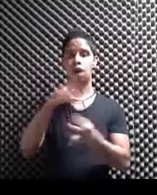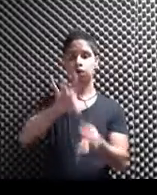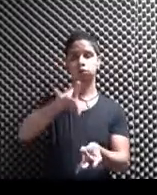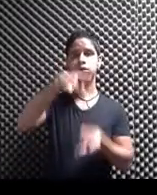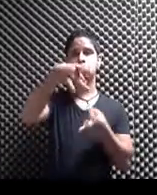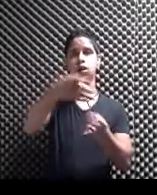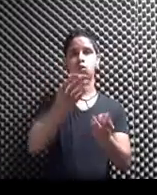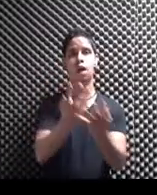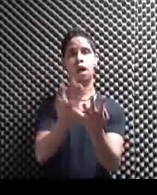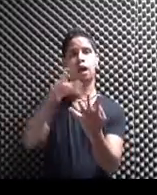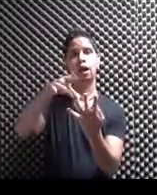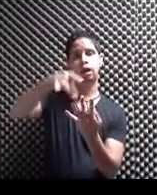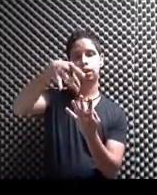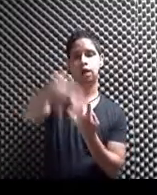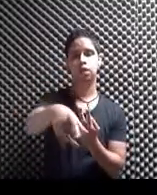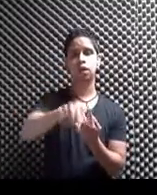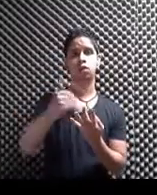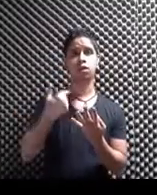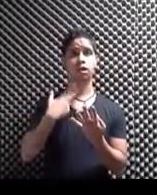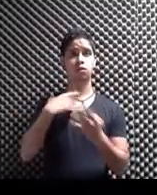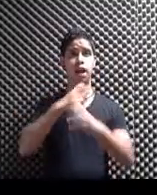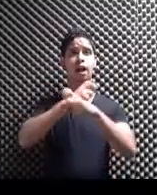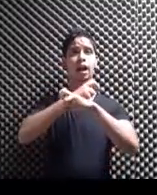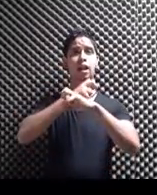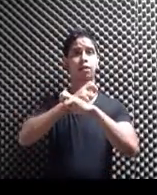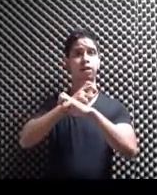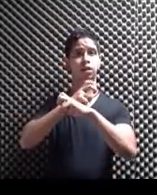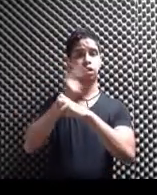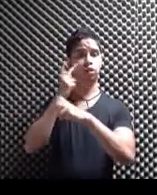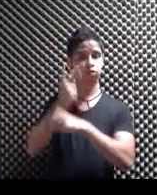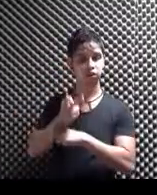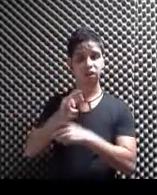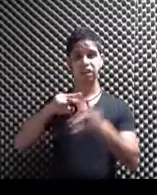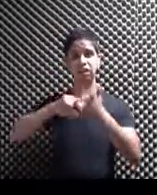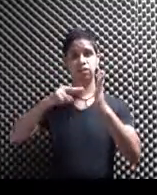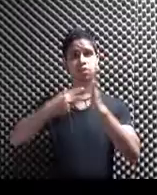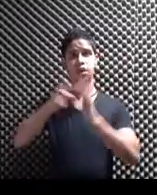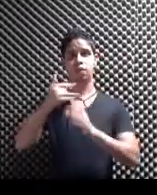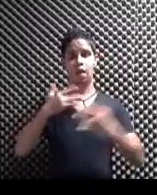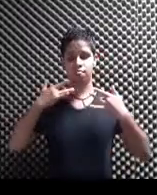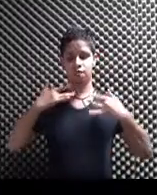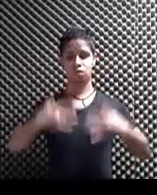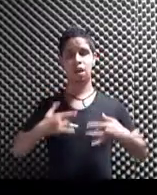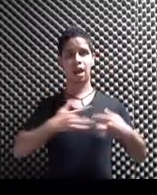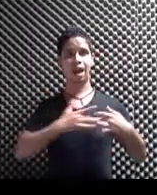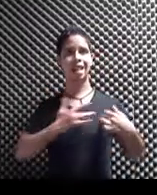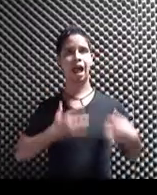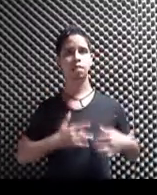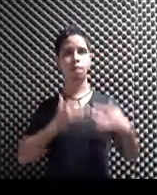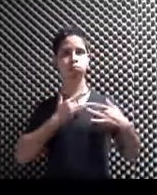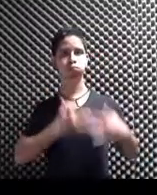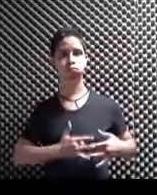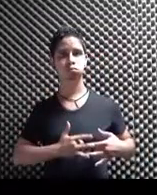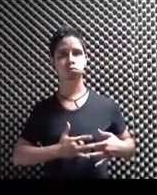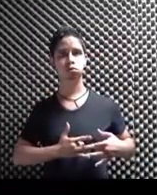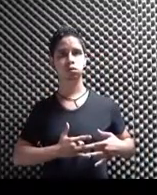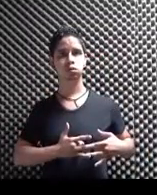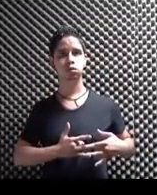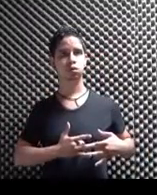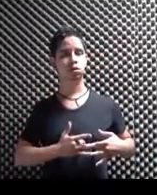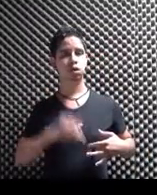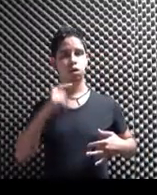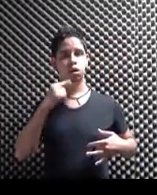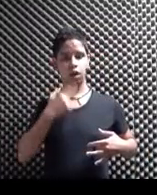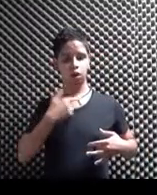el desnudar del alma Mi alma no tiene vestido Tengo que dejar morir aquello que no que no